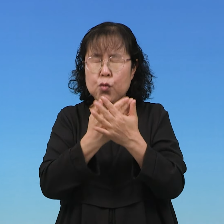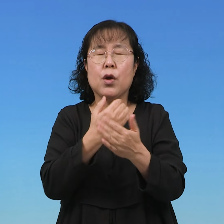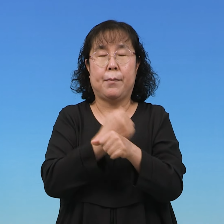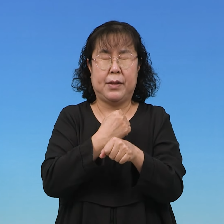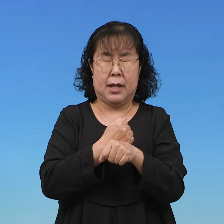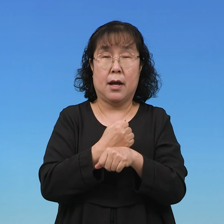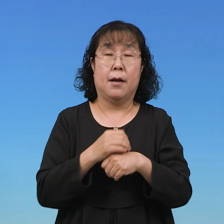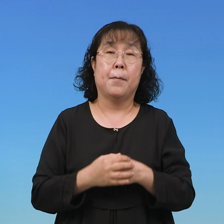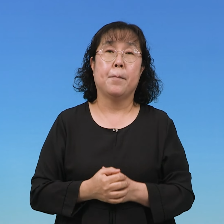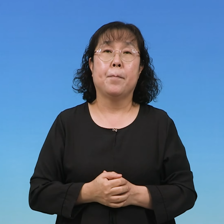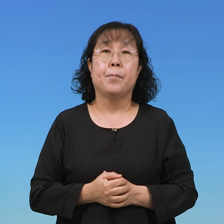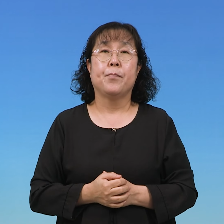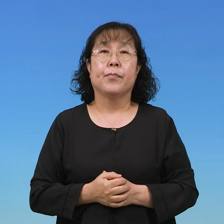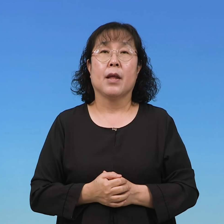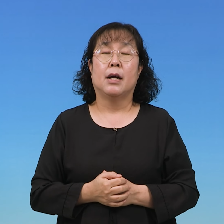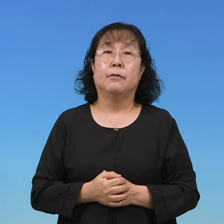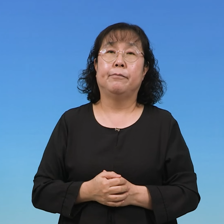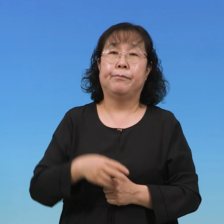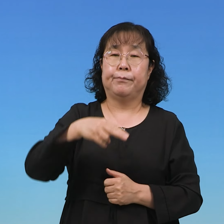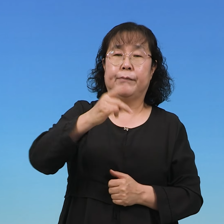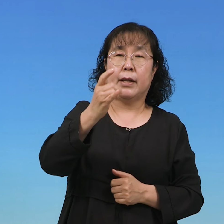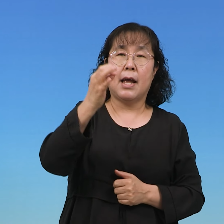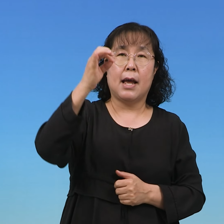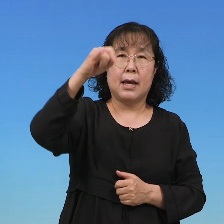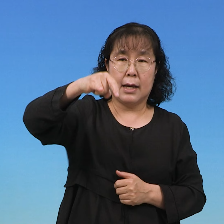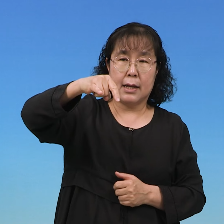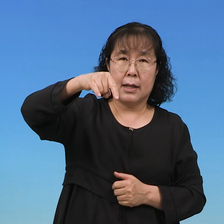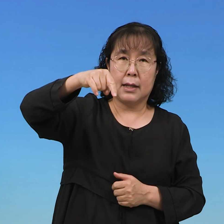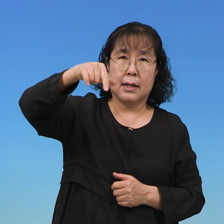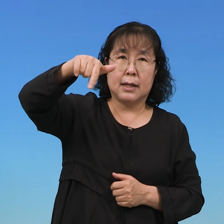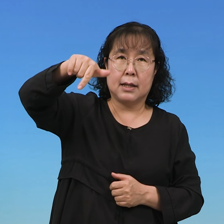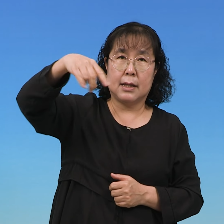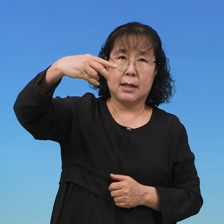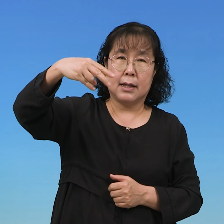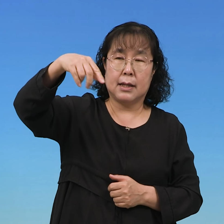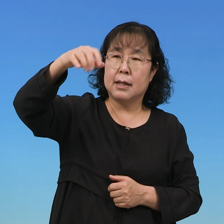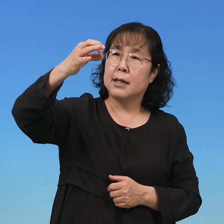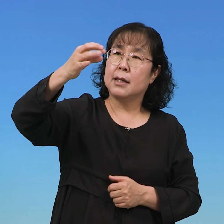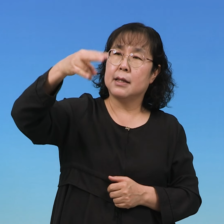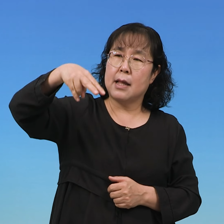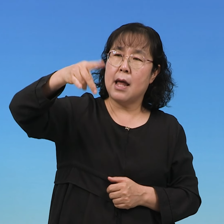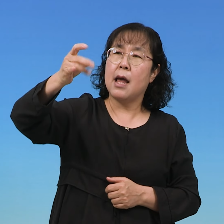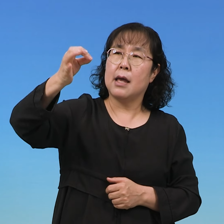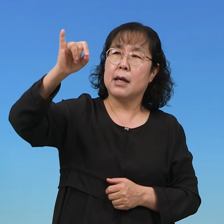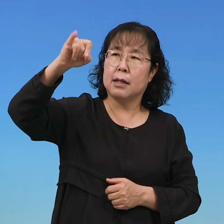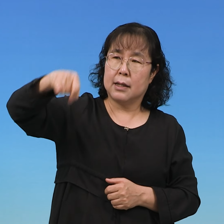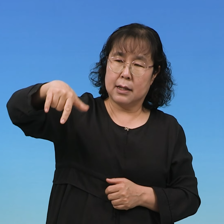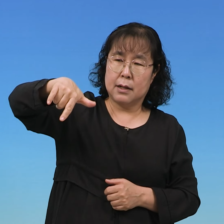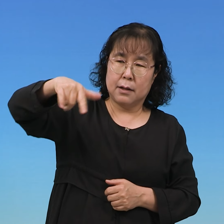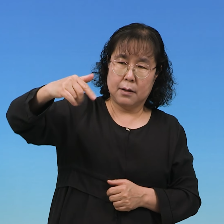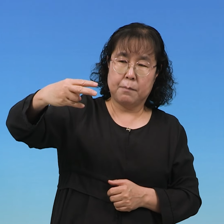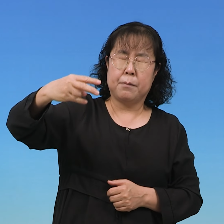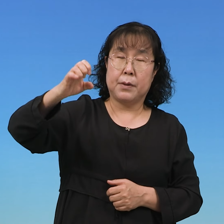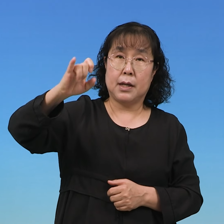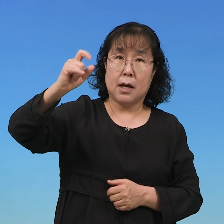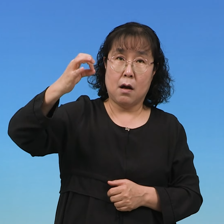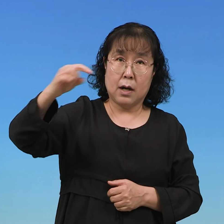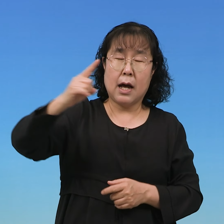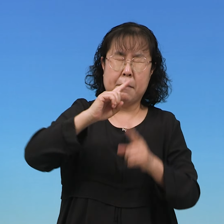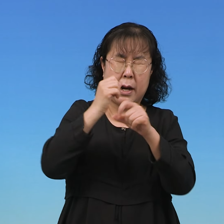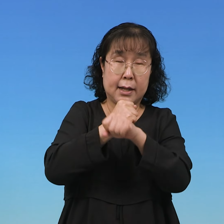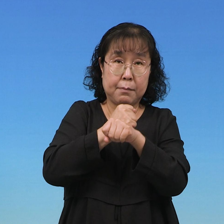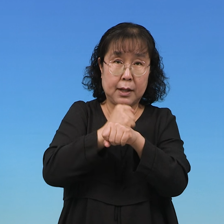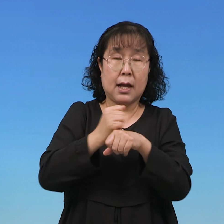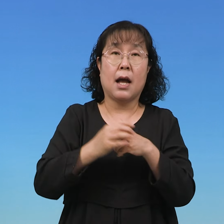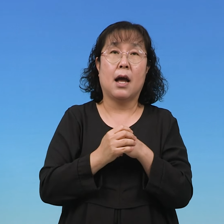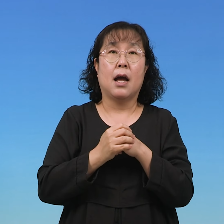꾸자는 겁니다. 그래서 셰익스피어가 이런 말을 했습니다. 인생의 기간은 짧다. 그러나 그